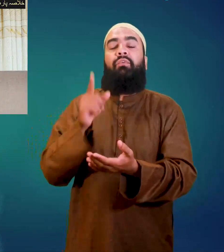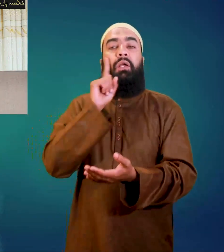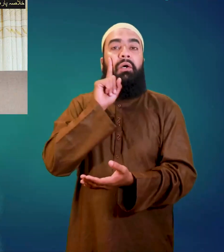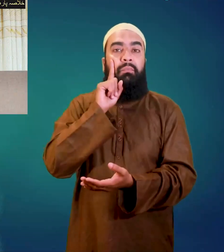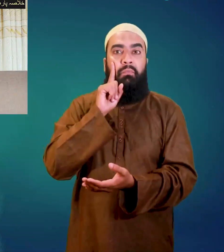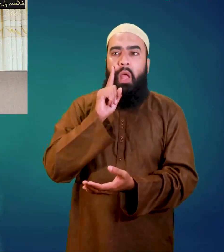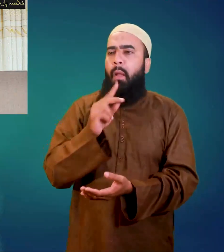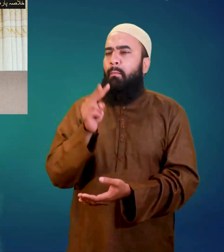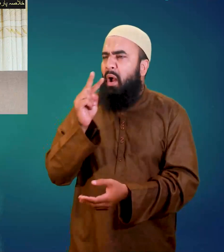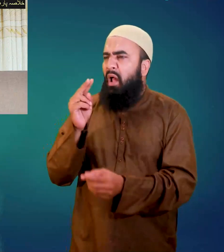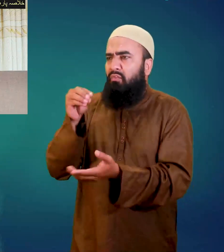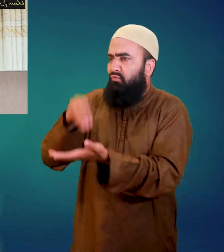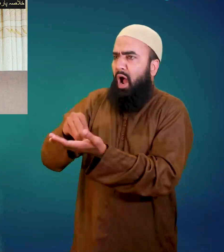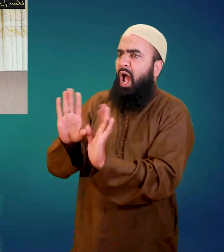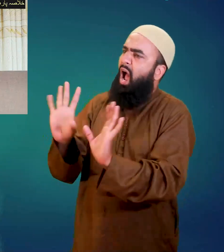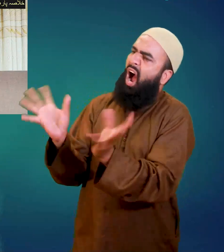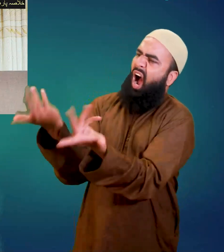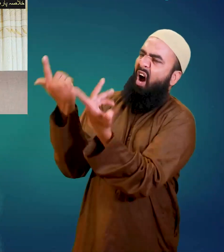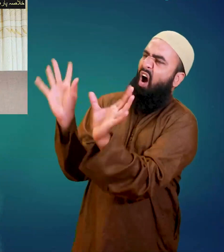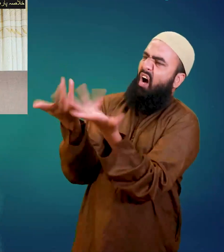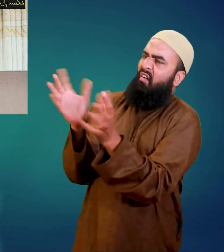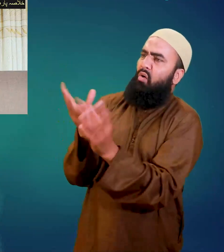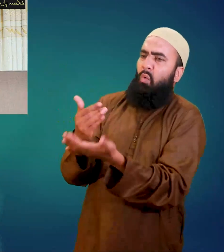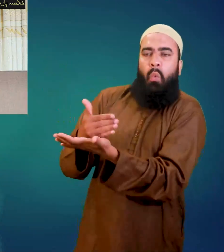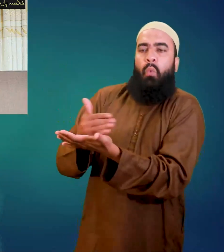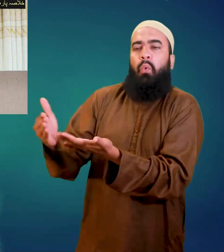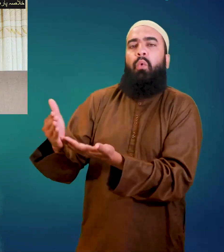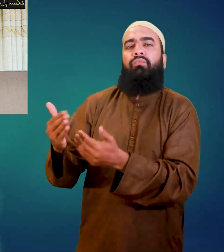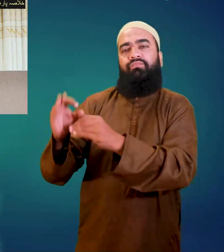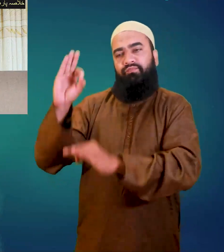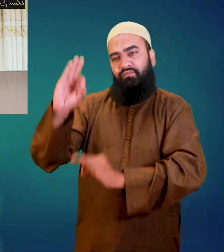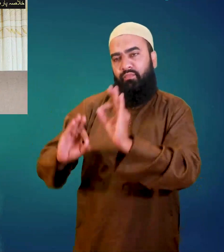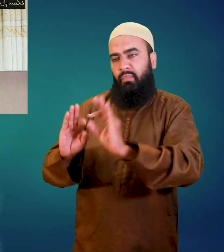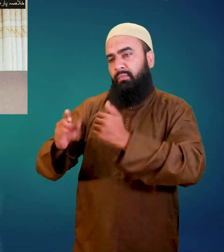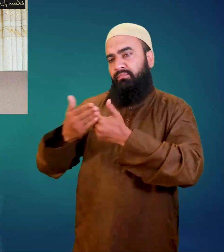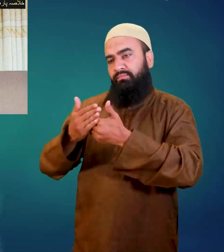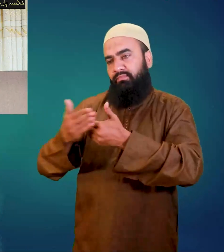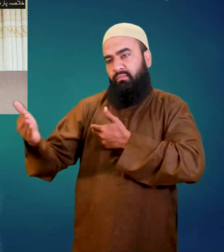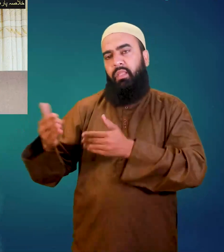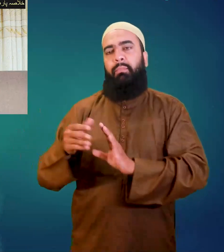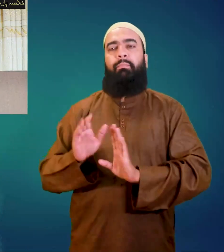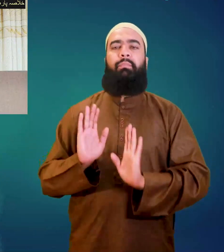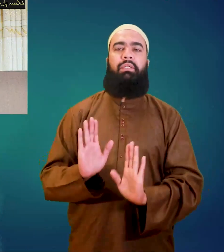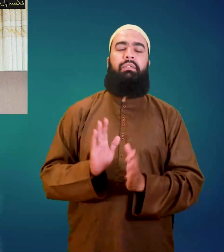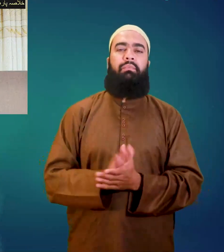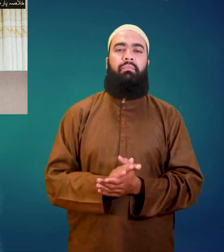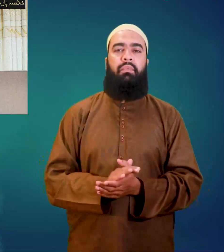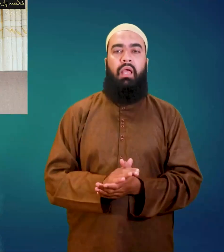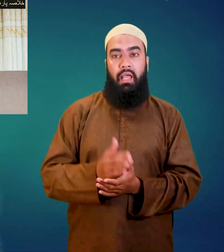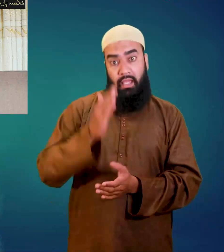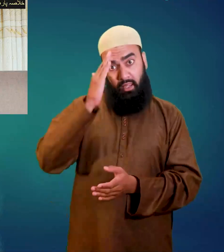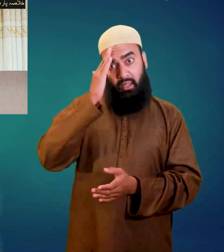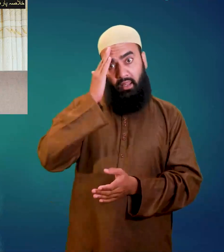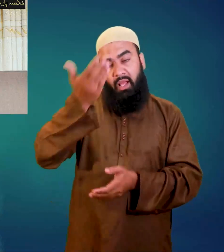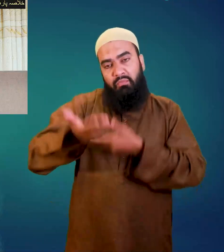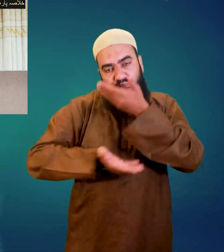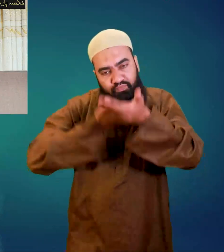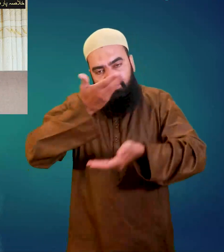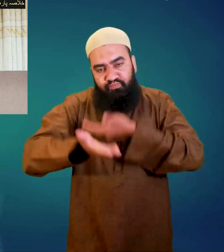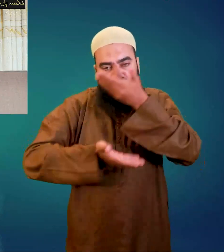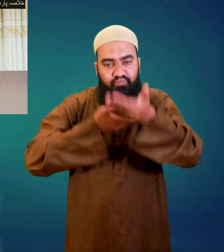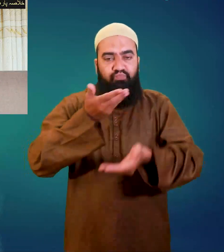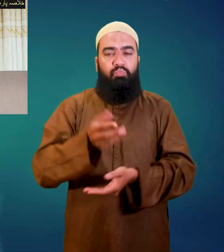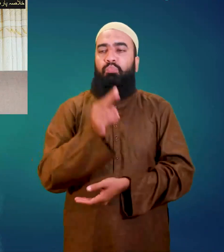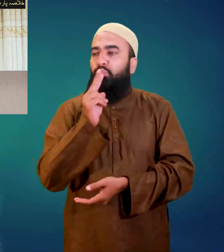کو چھوڑ دے۔ اس لیے دین اسلام کی یہ تعلیمات ہیں کہ لا یعنی اور بے فائدہ چیزوں میں نہیں